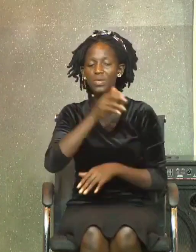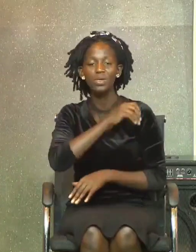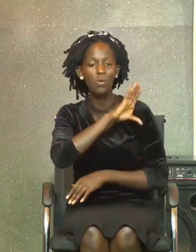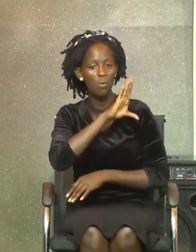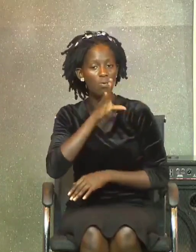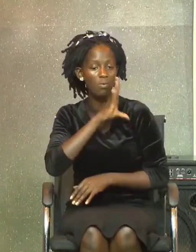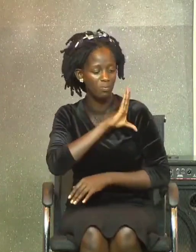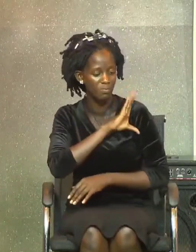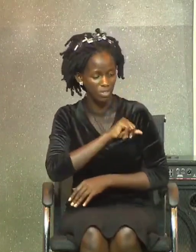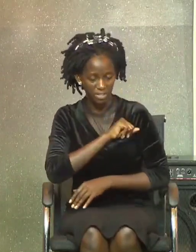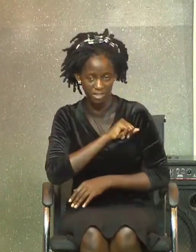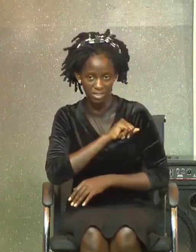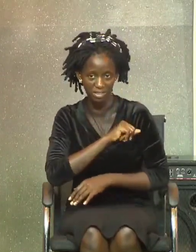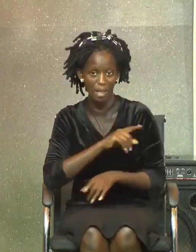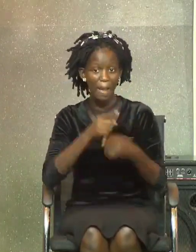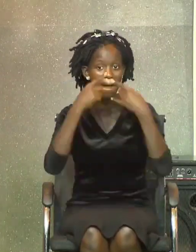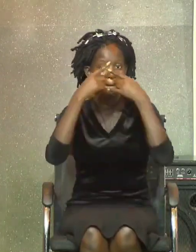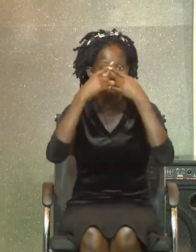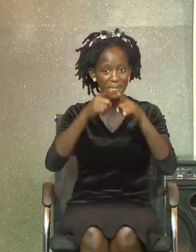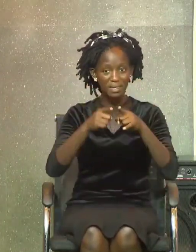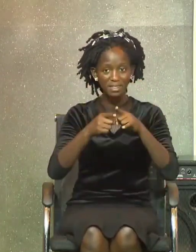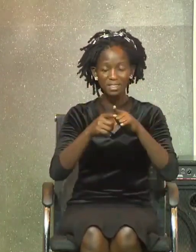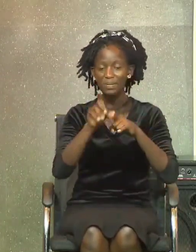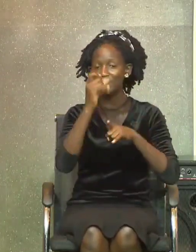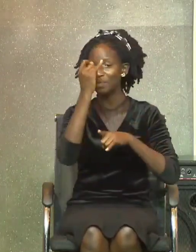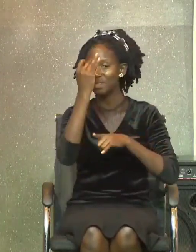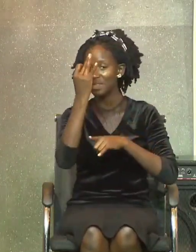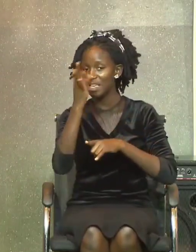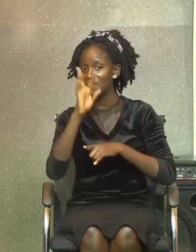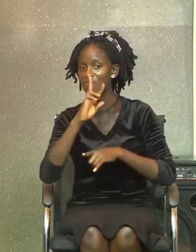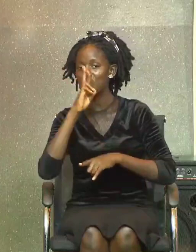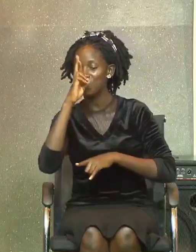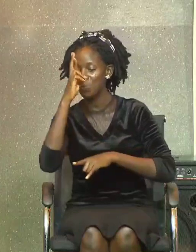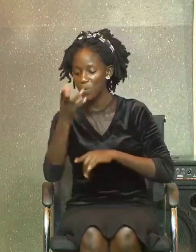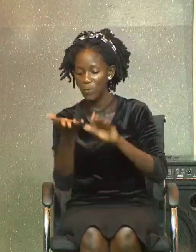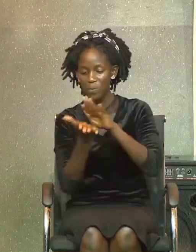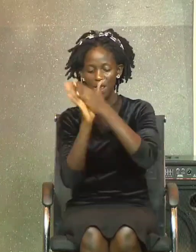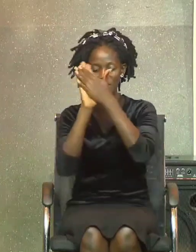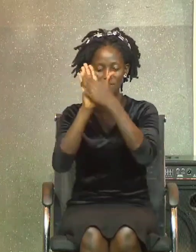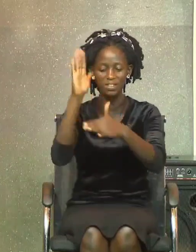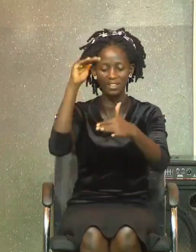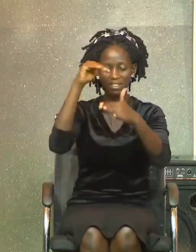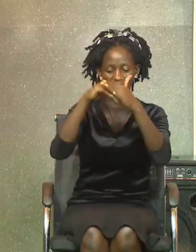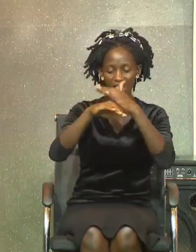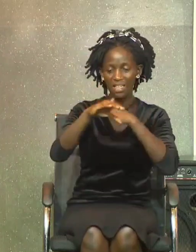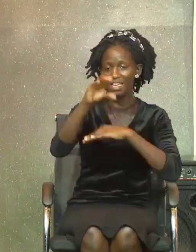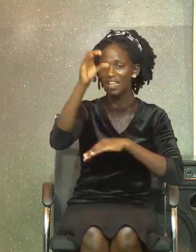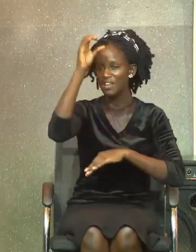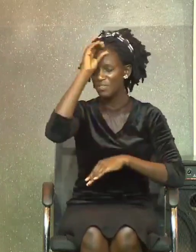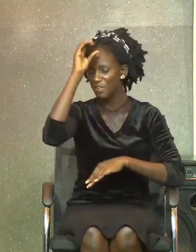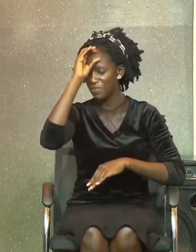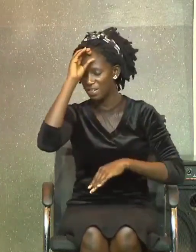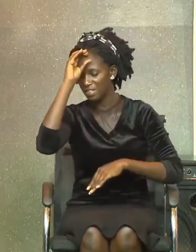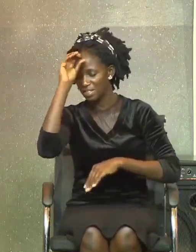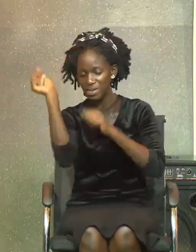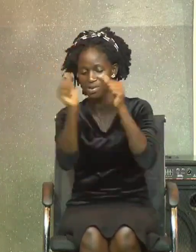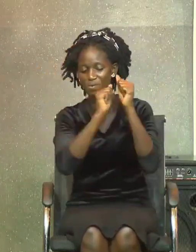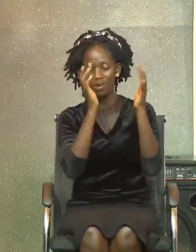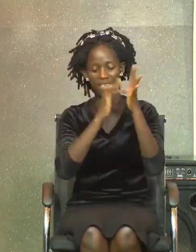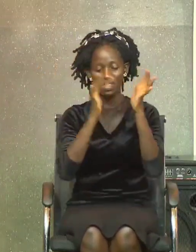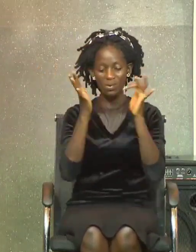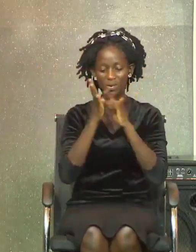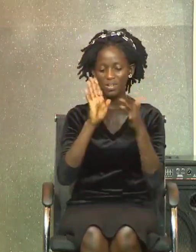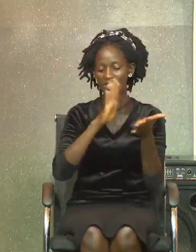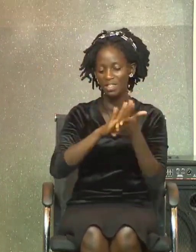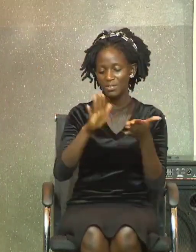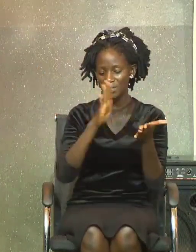ow'ensi. Naye omusiru atambuza ebintu obulungi era anyweza emirembe mu maka, yagamba nkusonyiye.